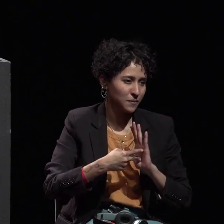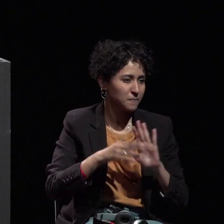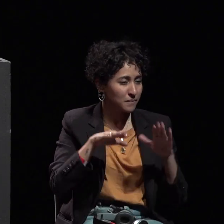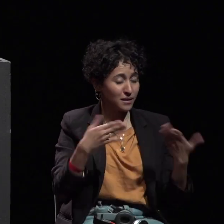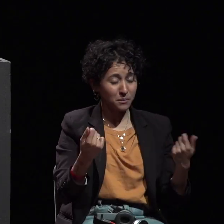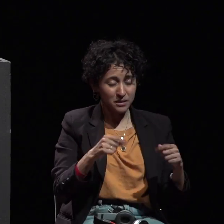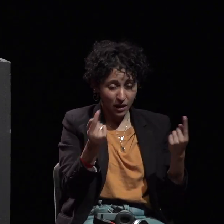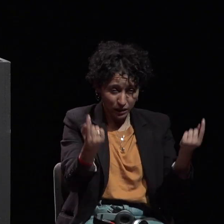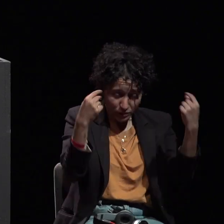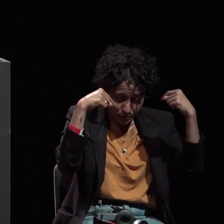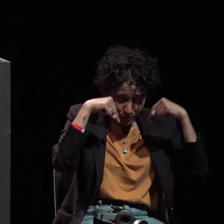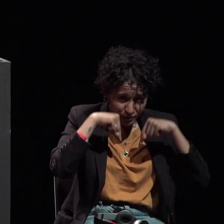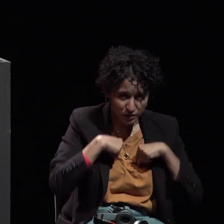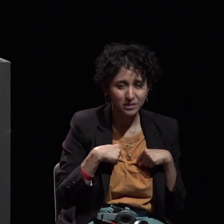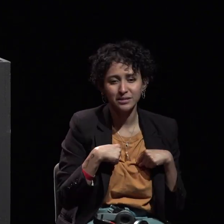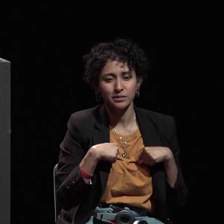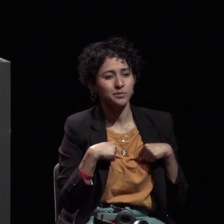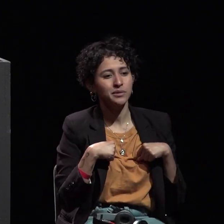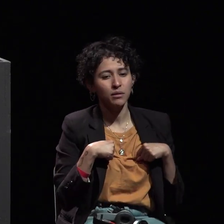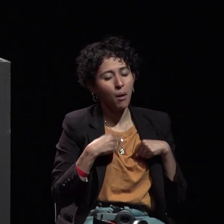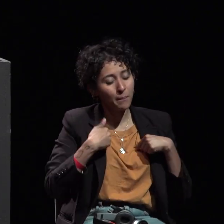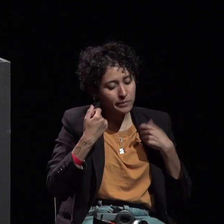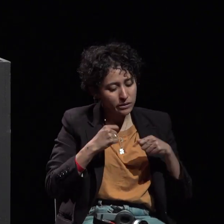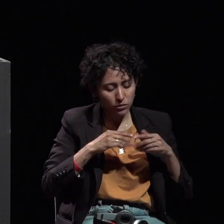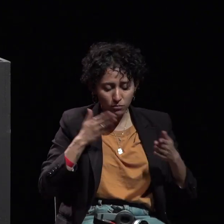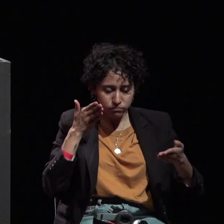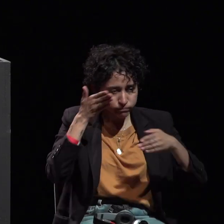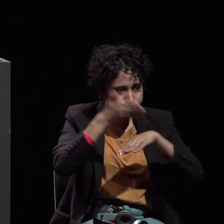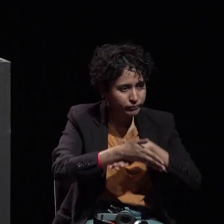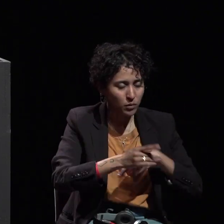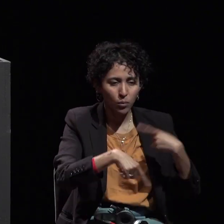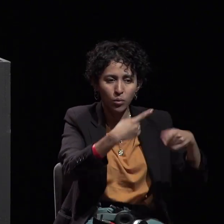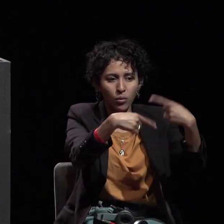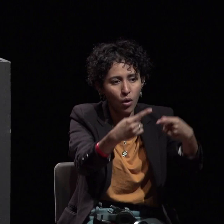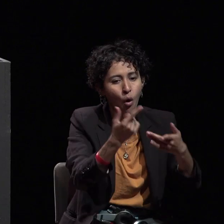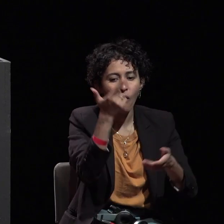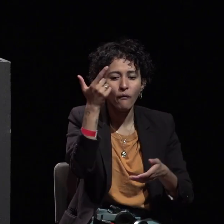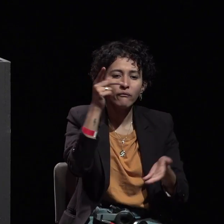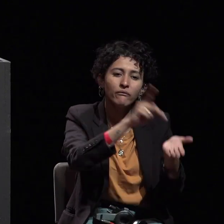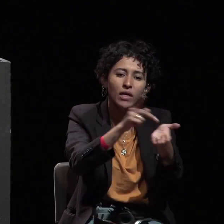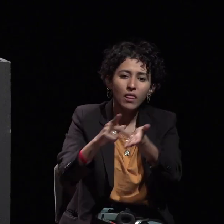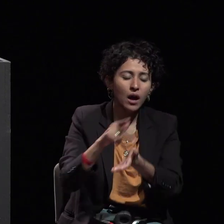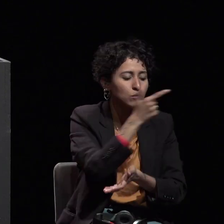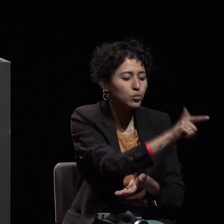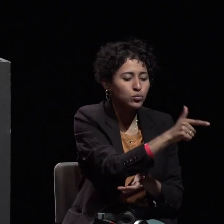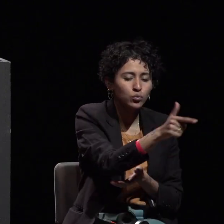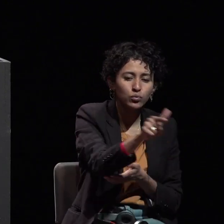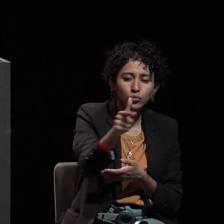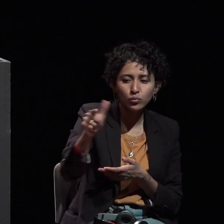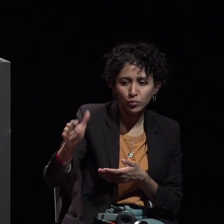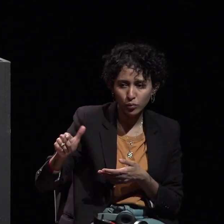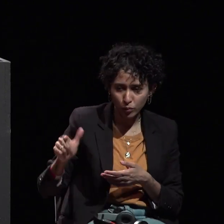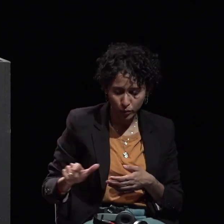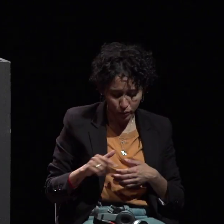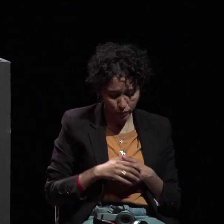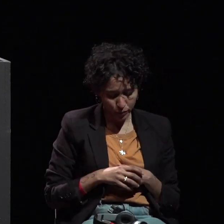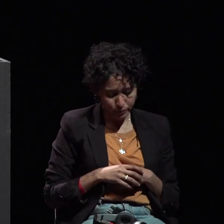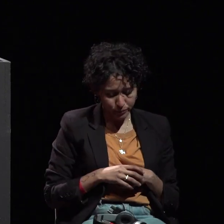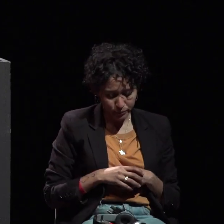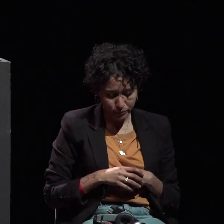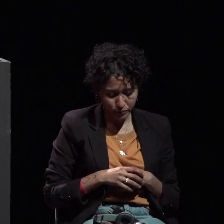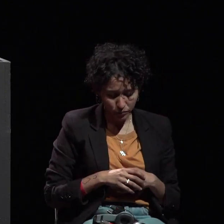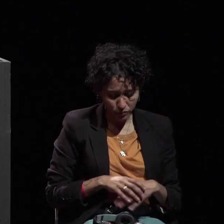além para a compreensão da radicalidade de teorias múltiplas, né? A inovação decisiva da